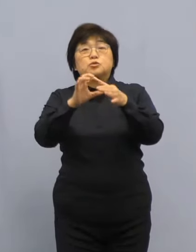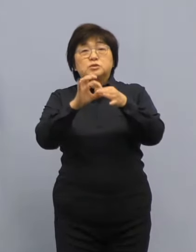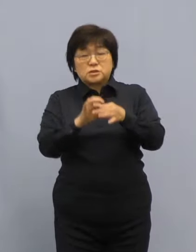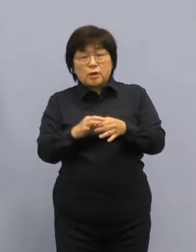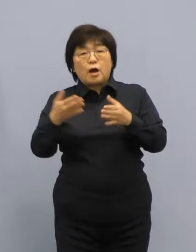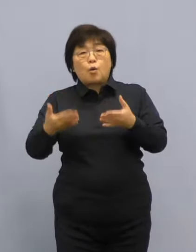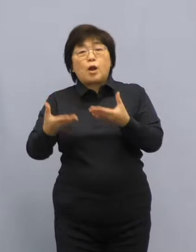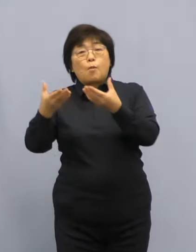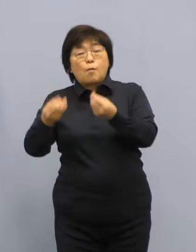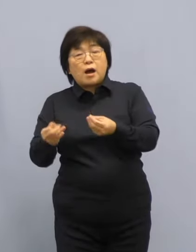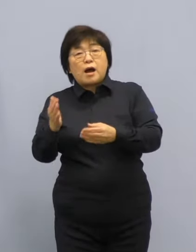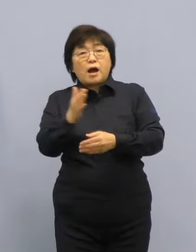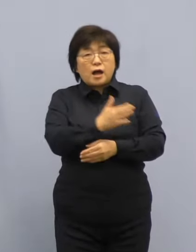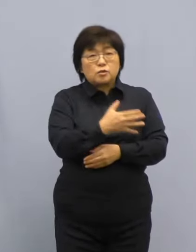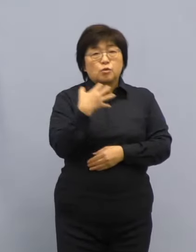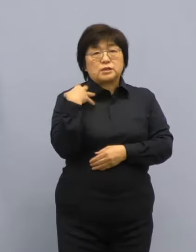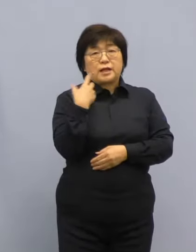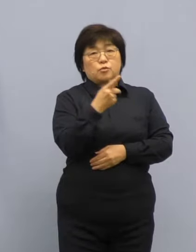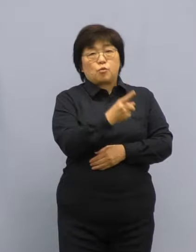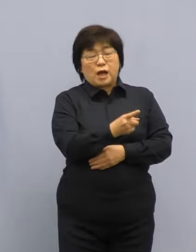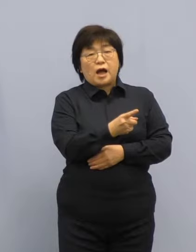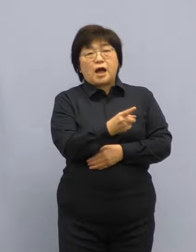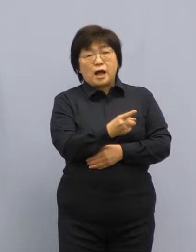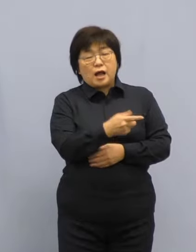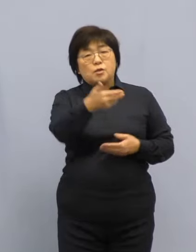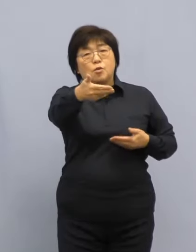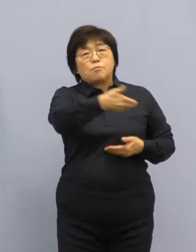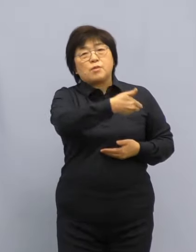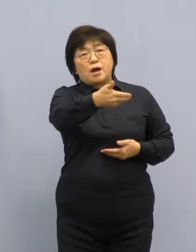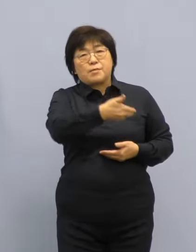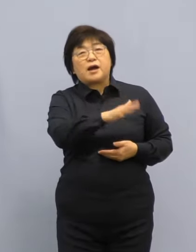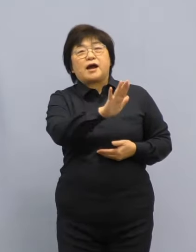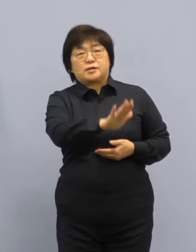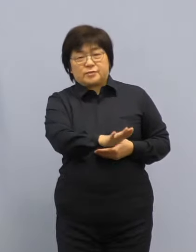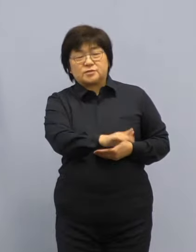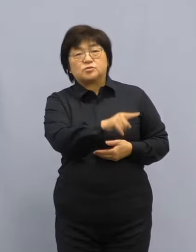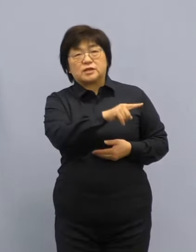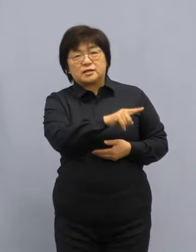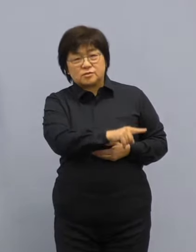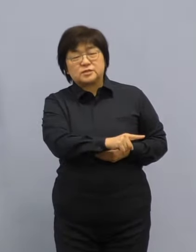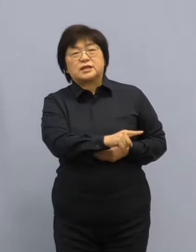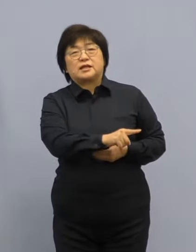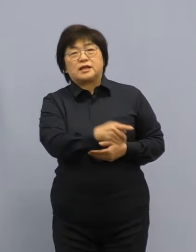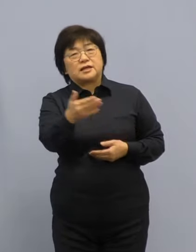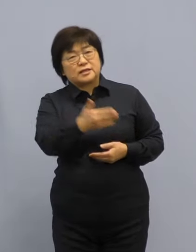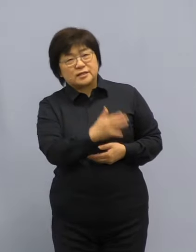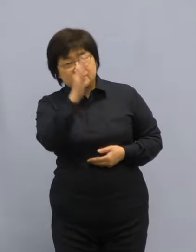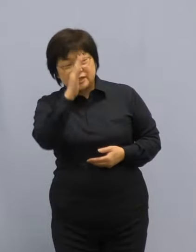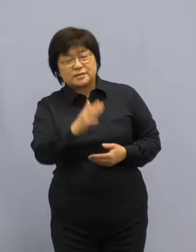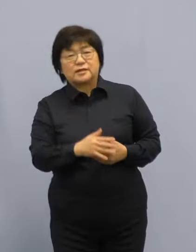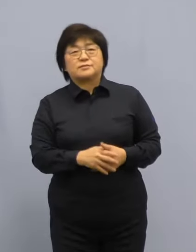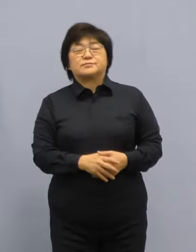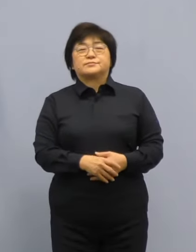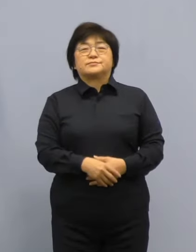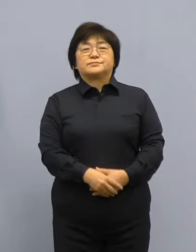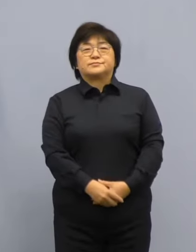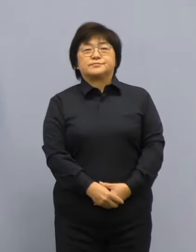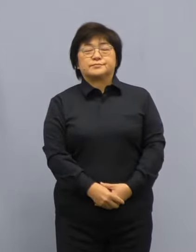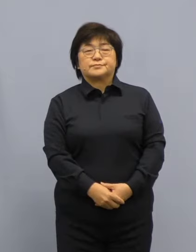答えをさせていただく時間を持ちたいと思いますので、何かご確認等がありましたらそちらでご質問いただければと思